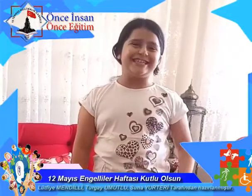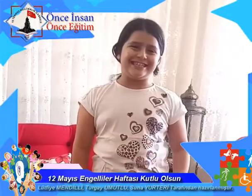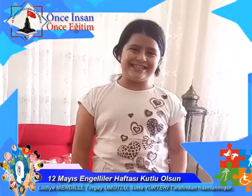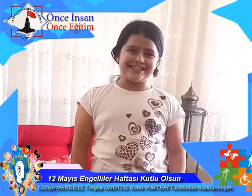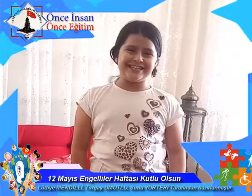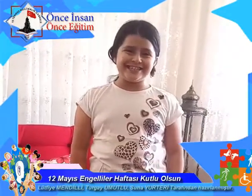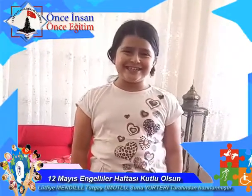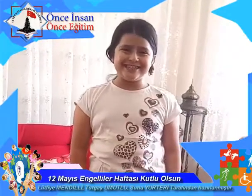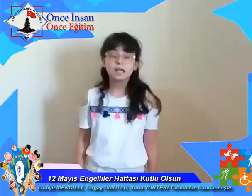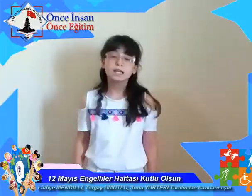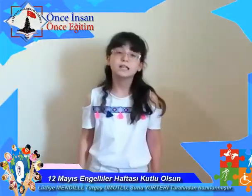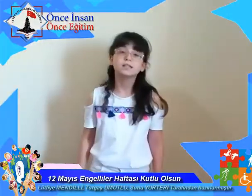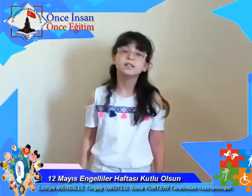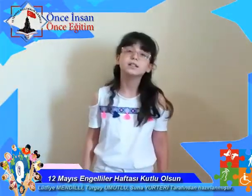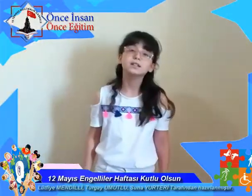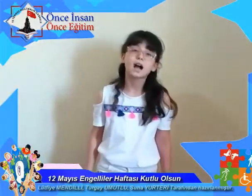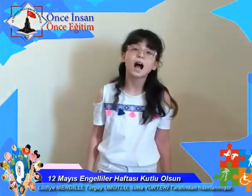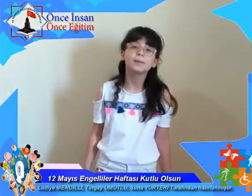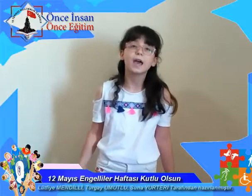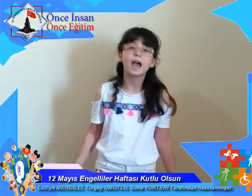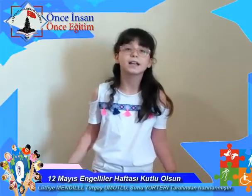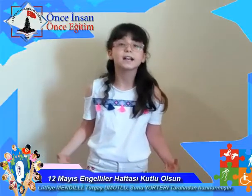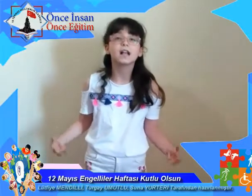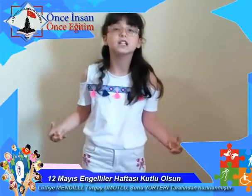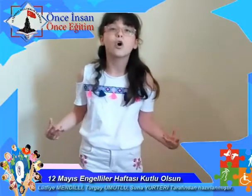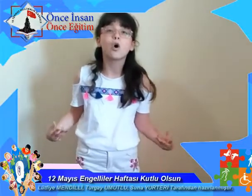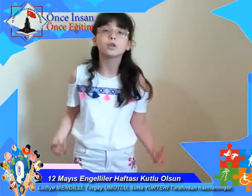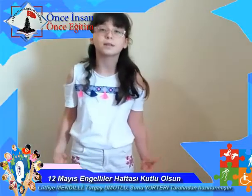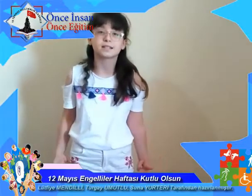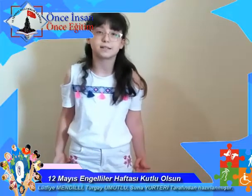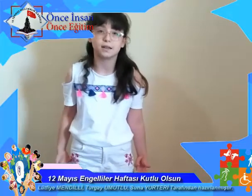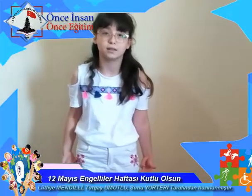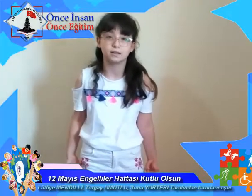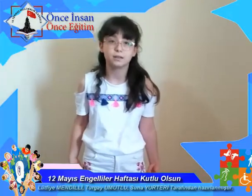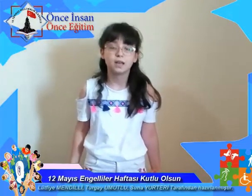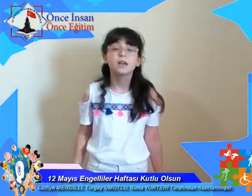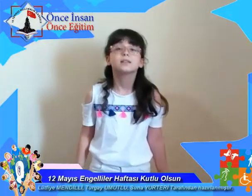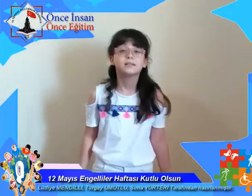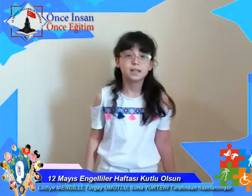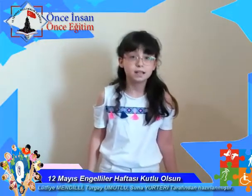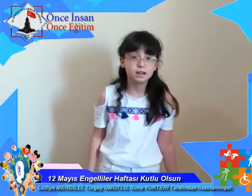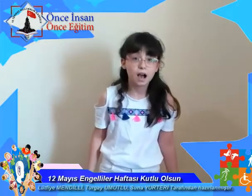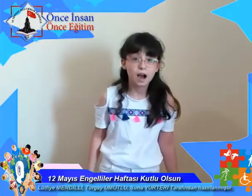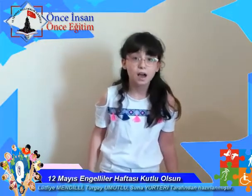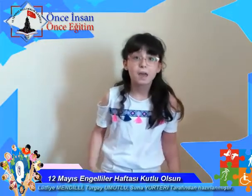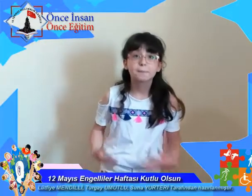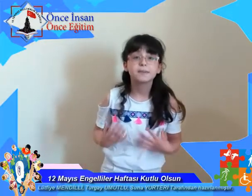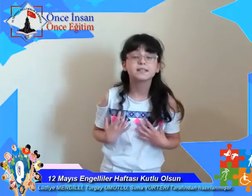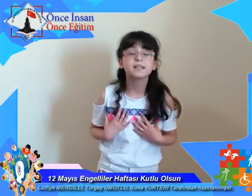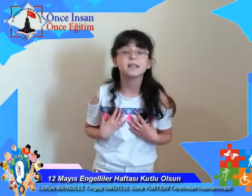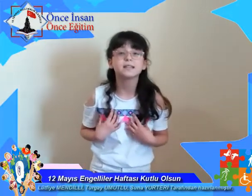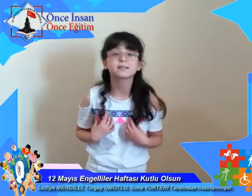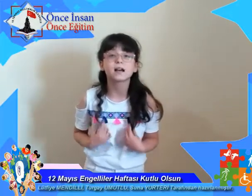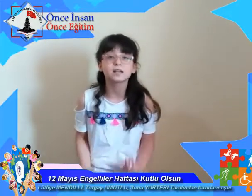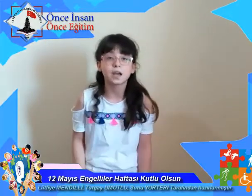değildir. İnsanın kalbi engelli olmasın. Zira bizi insan